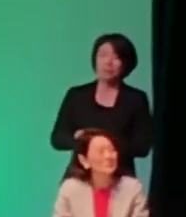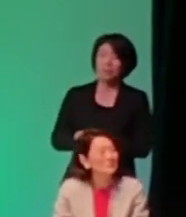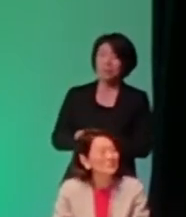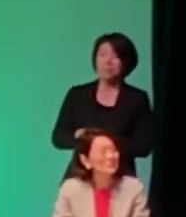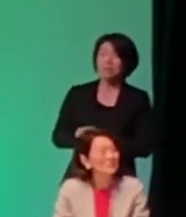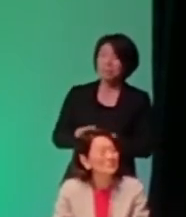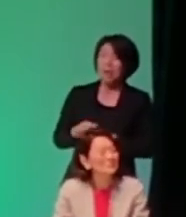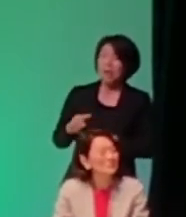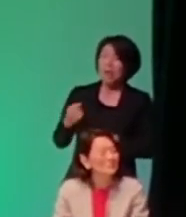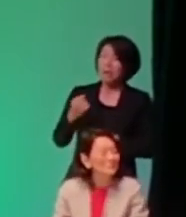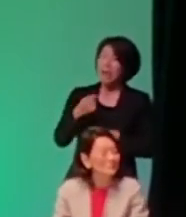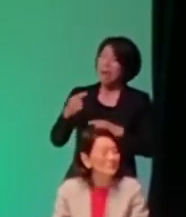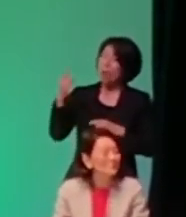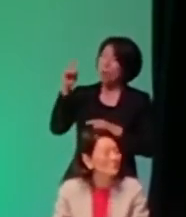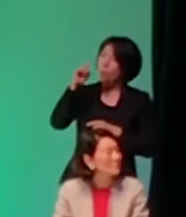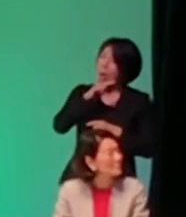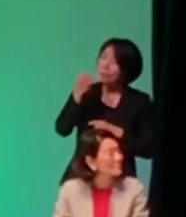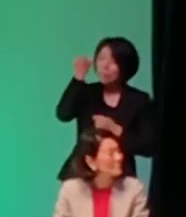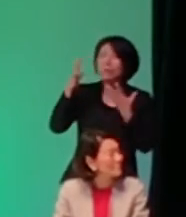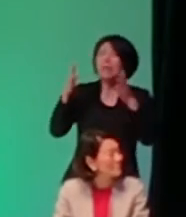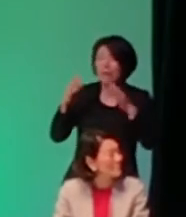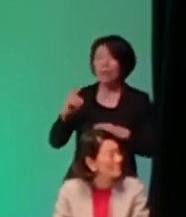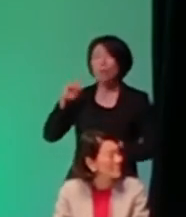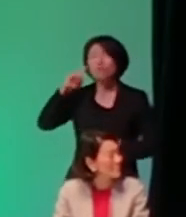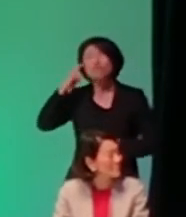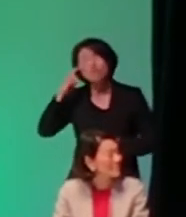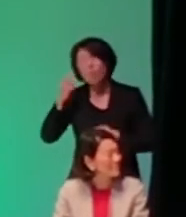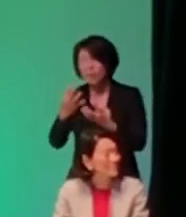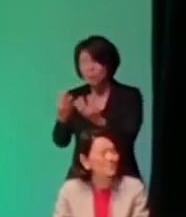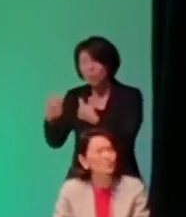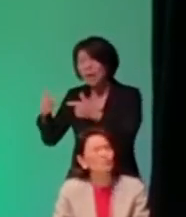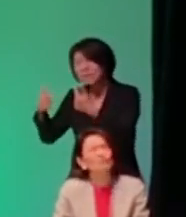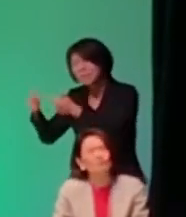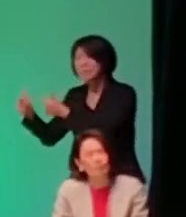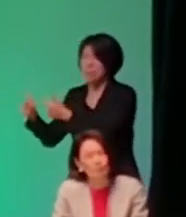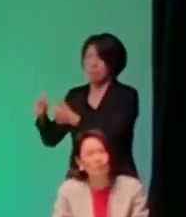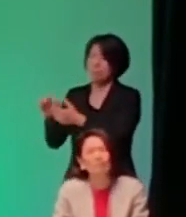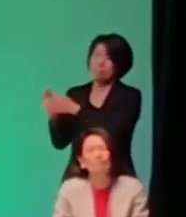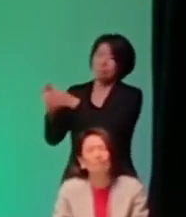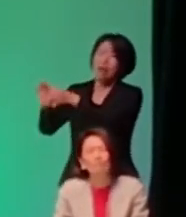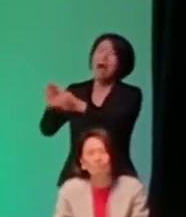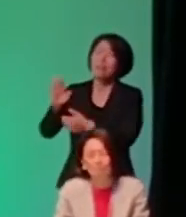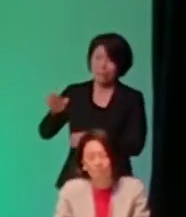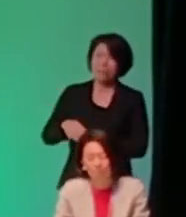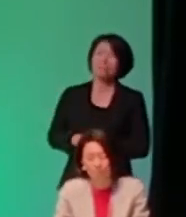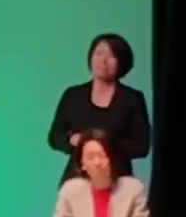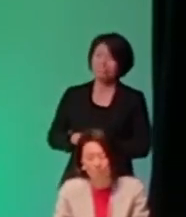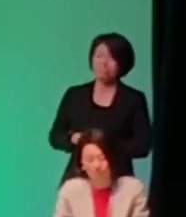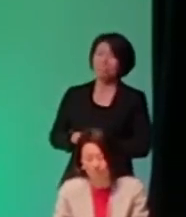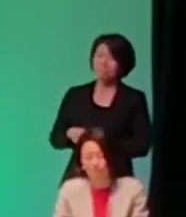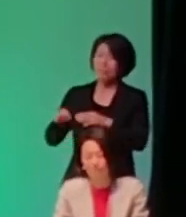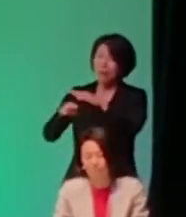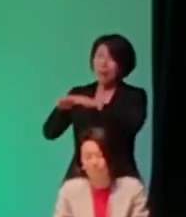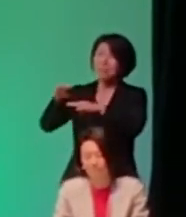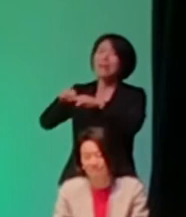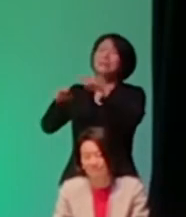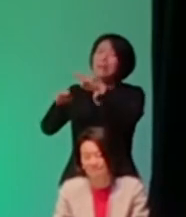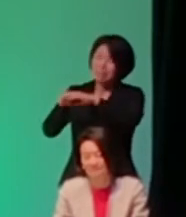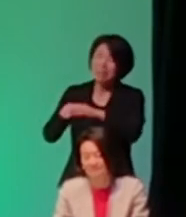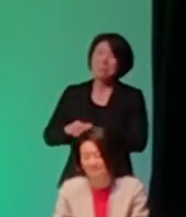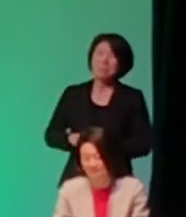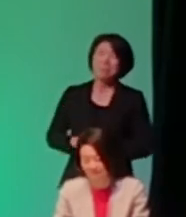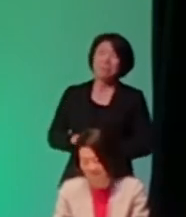ージということは特段ないんですけど、鬱陶しいことが本当に日々あるなっていうことが重なりまして、な